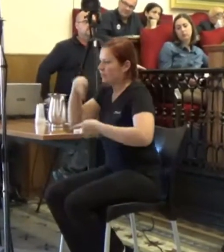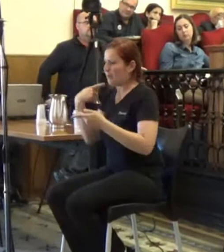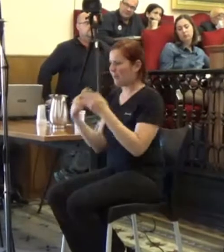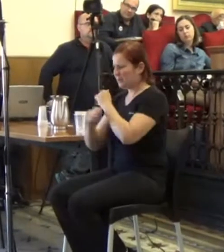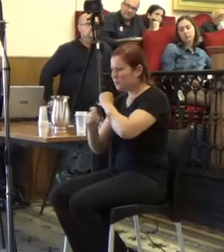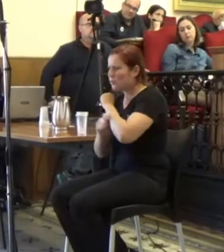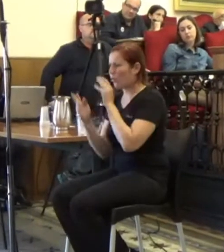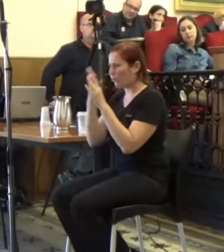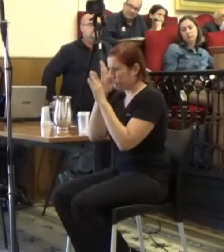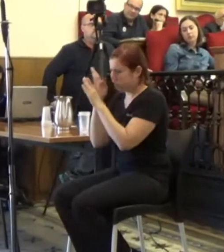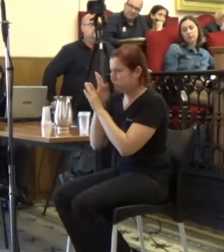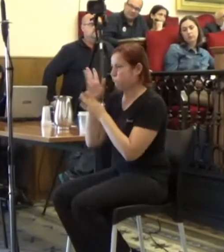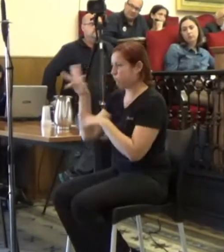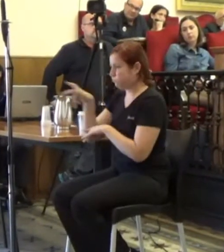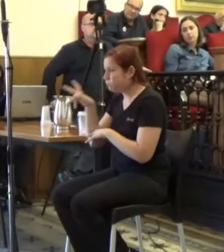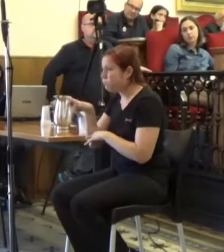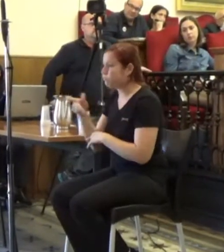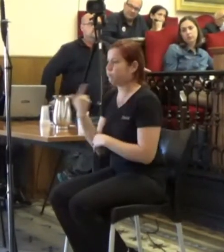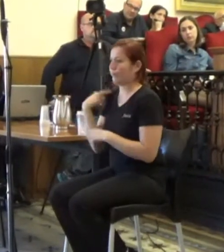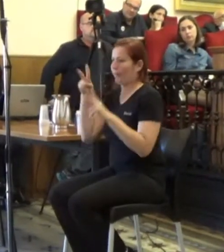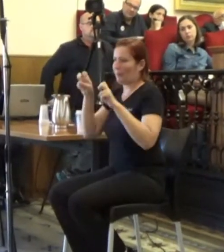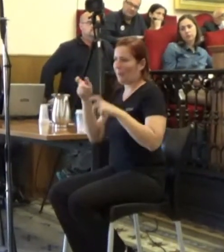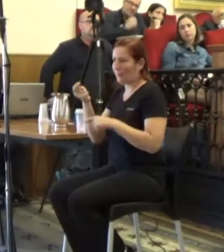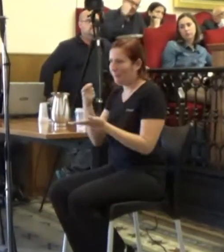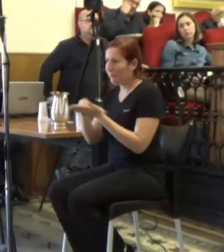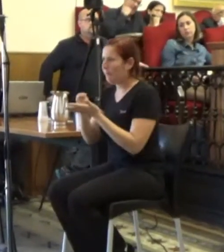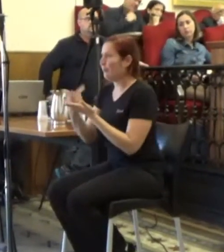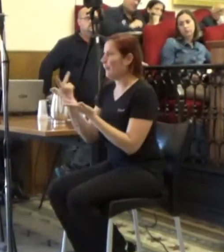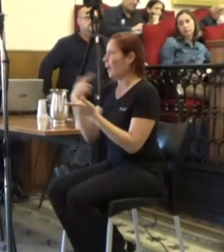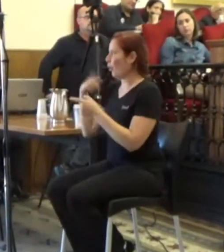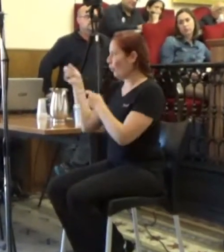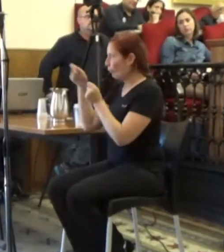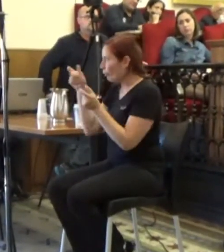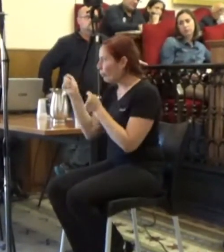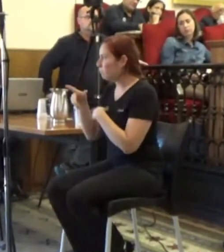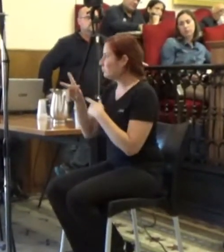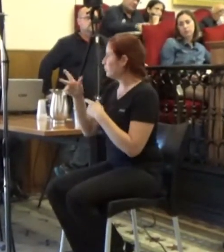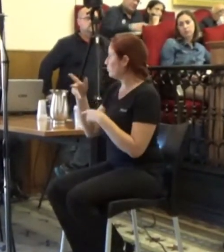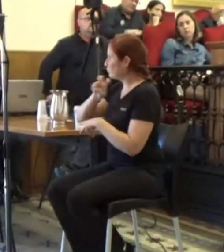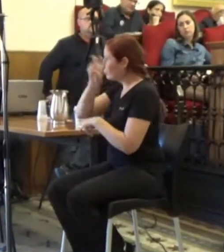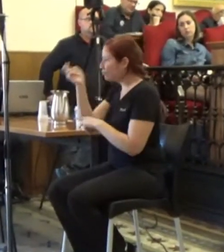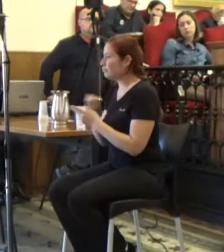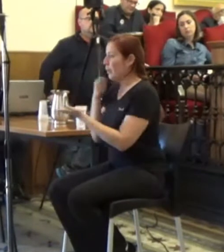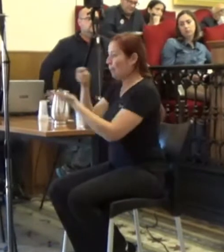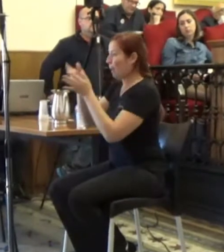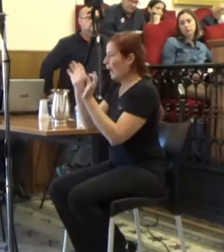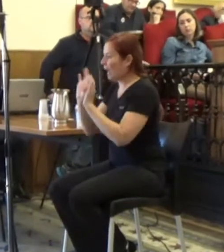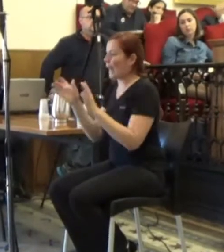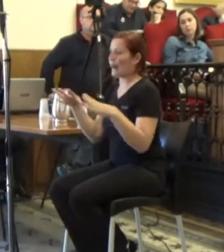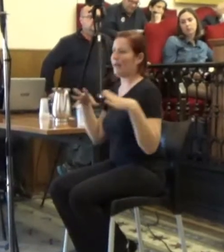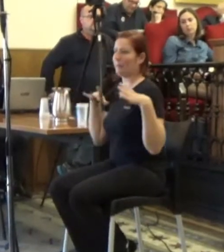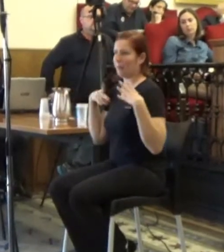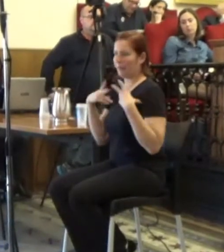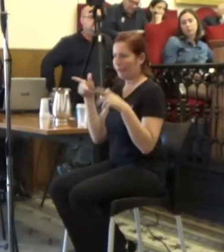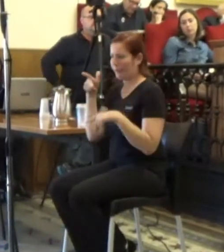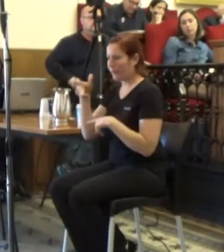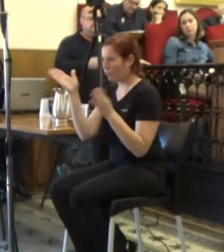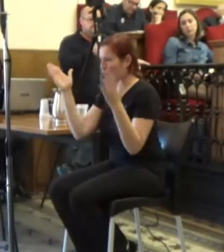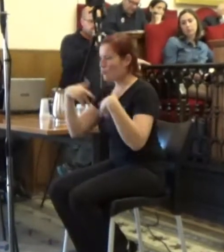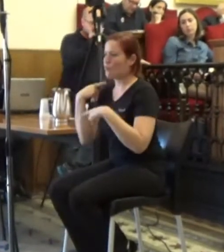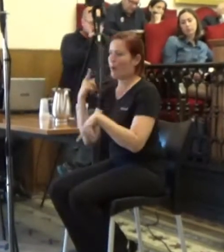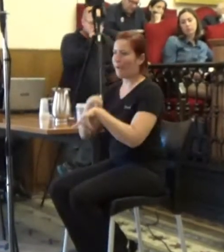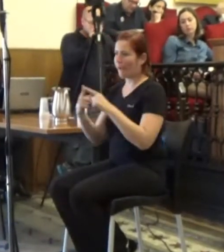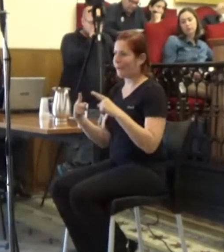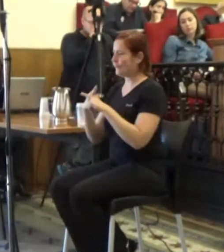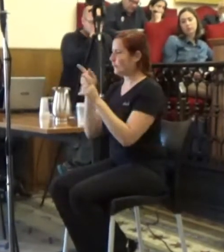allí se producían con los habituales impagos a proveedores, comerciales, explotación laboral sin derecho a vacaciones retribuidas, horas extraordinarias